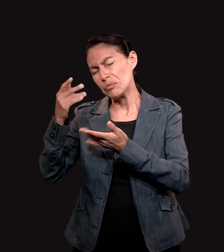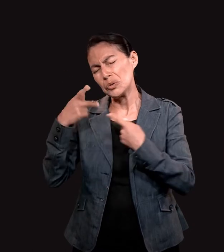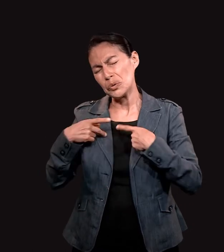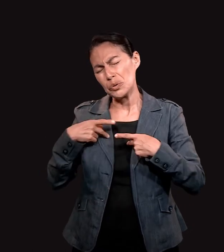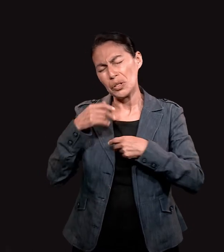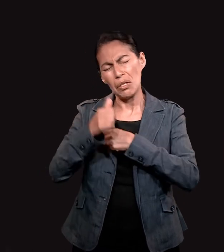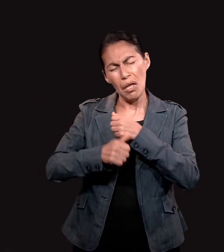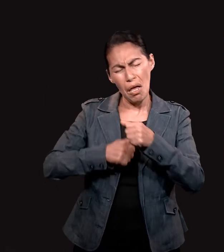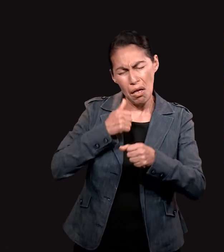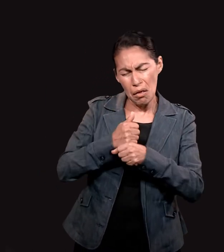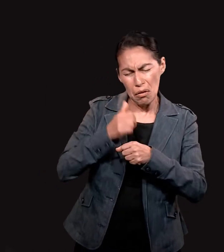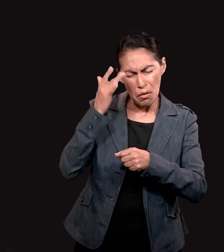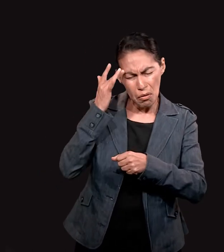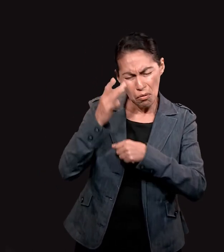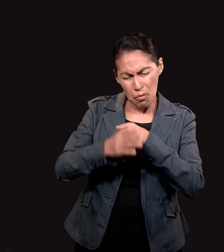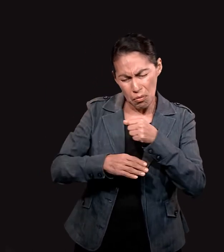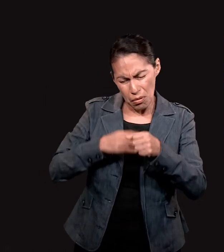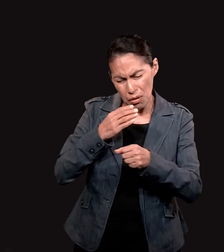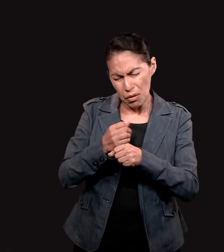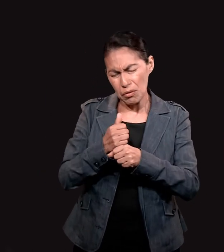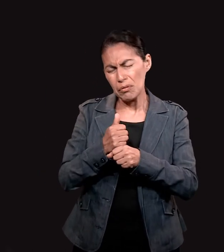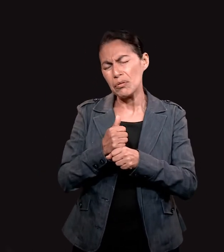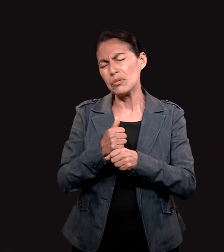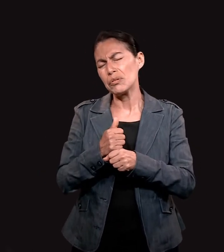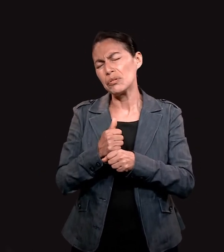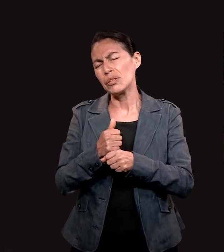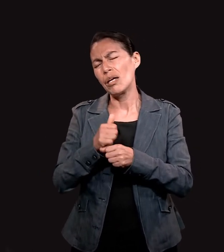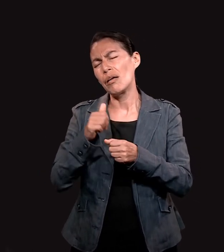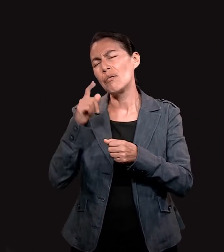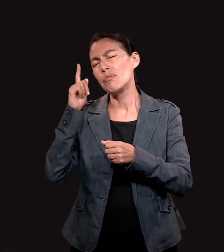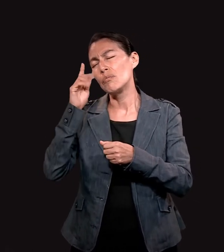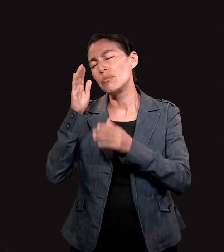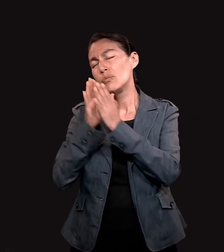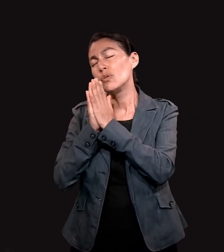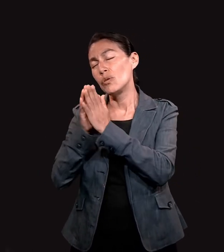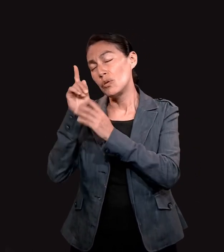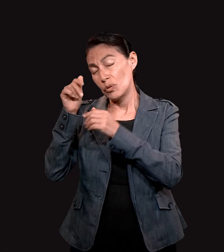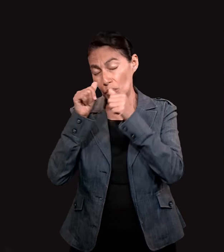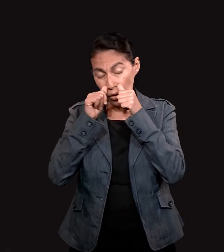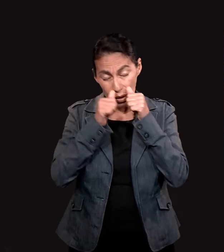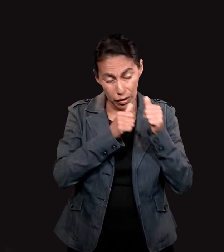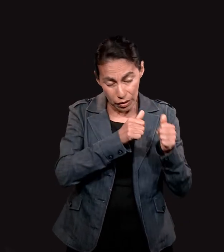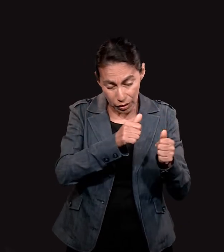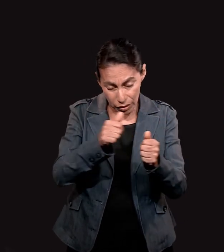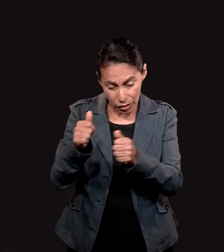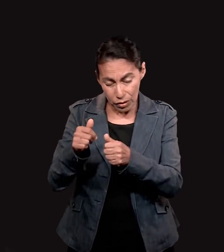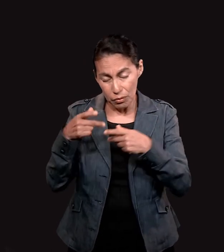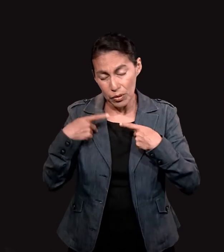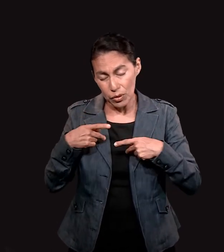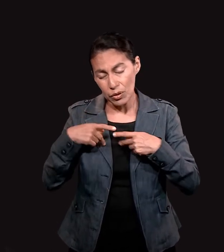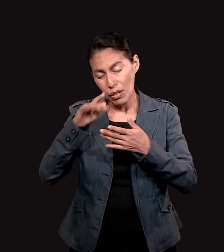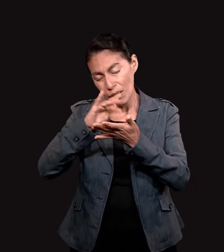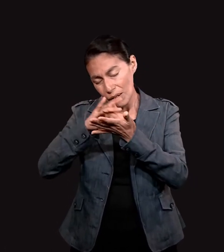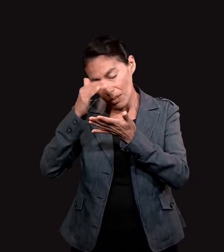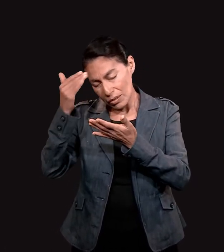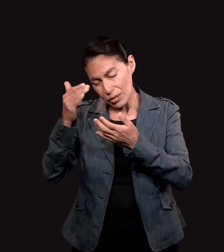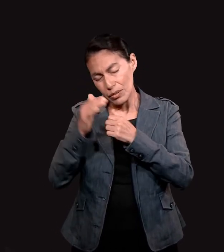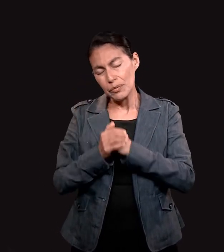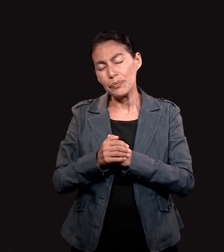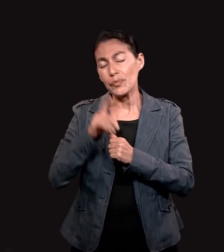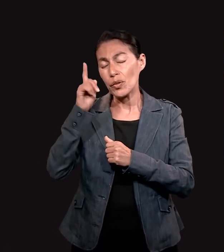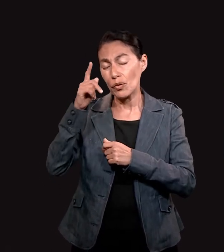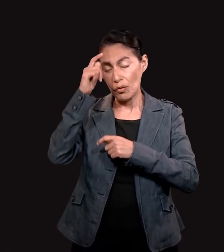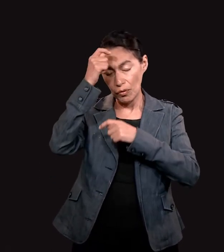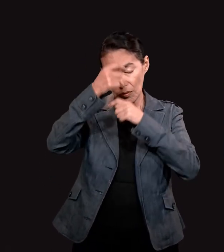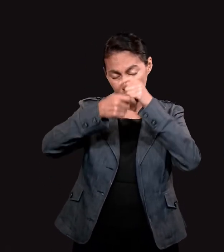gratitud, Señor, por años más de vida. Te pedimos, Señor, que escuches esa gratitud de cada una de las personas, Señor, y